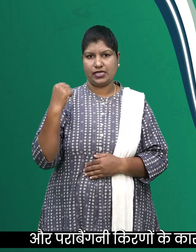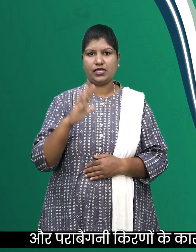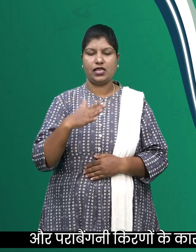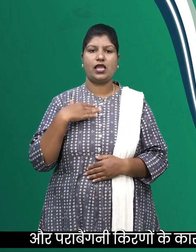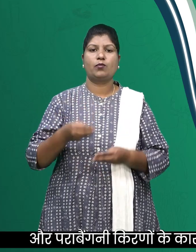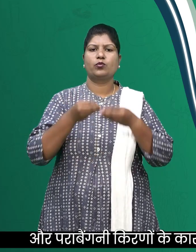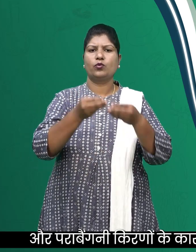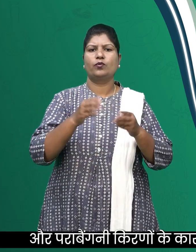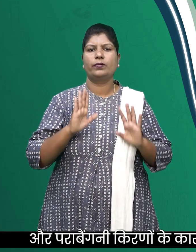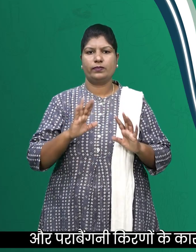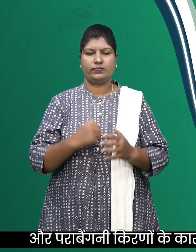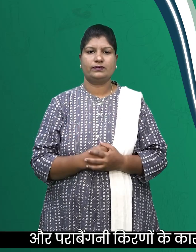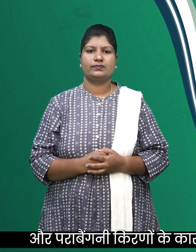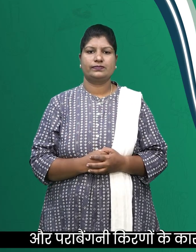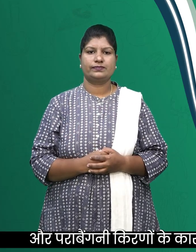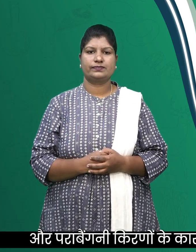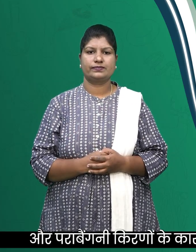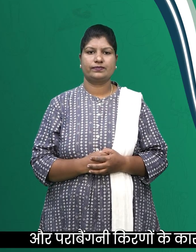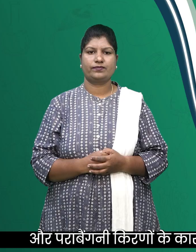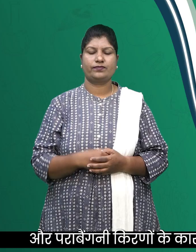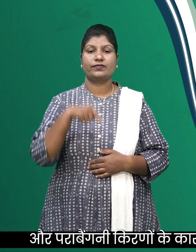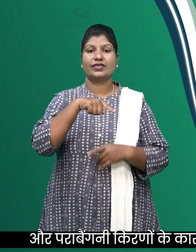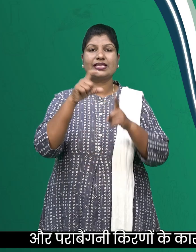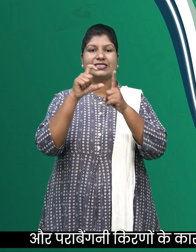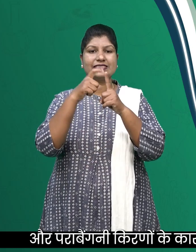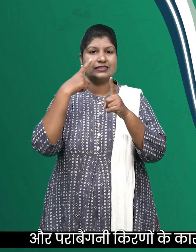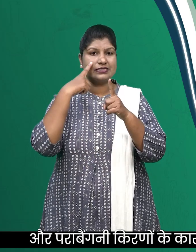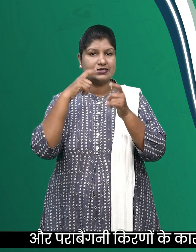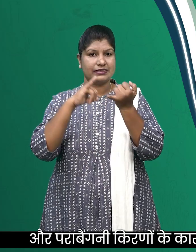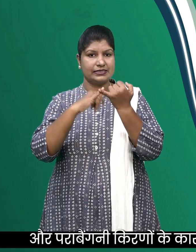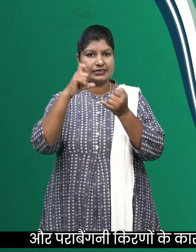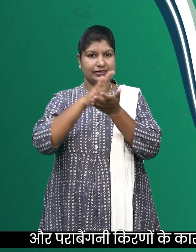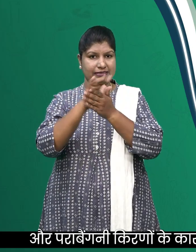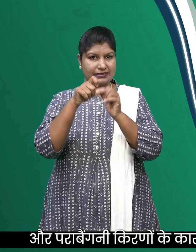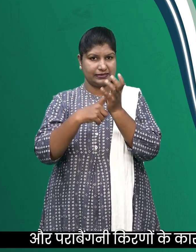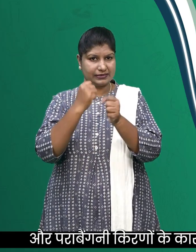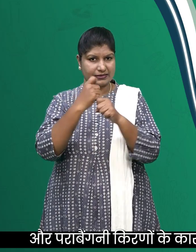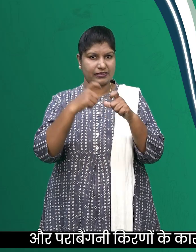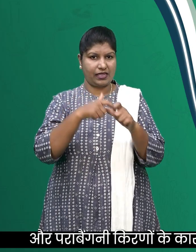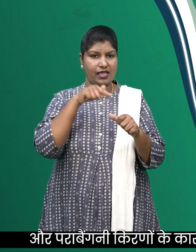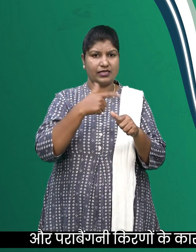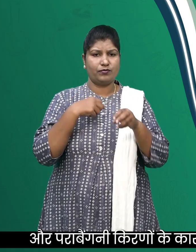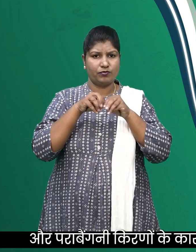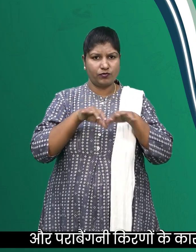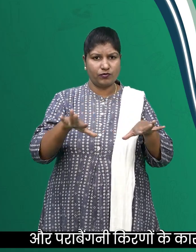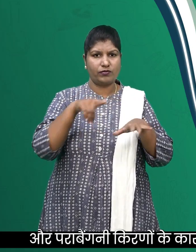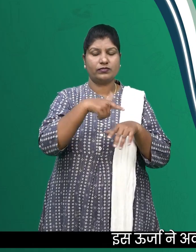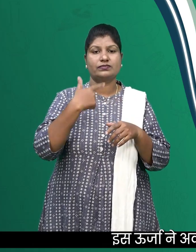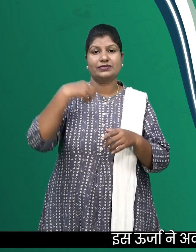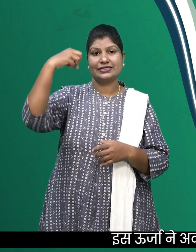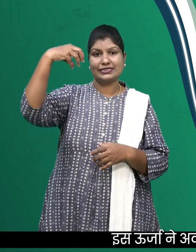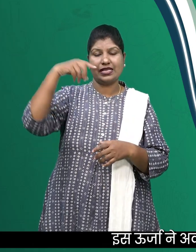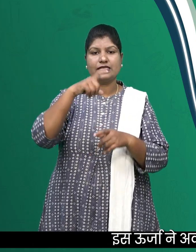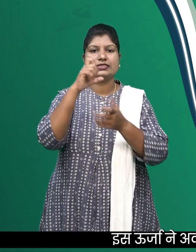और पराबैंगनी किरणों के कारण ऊर्जा की उच्च मात्रा की उपस्थिति में स्थान लिया।